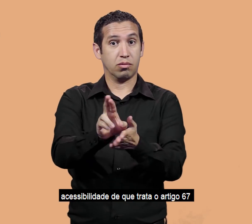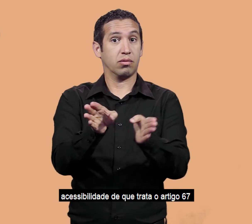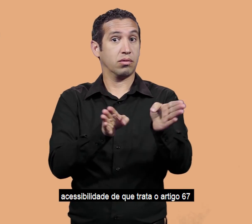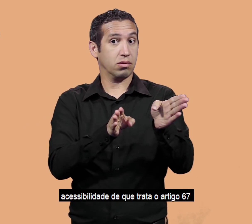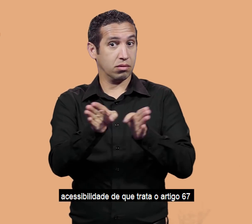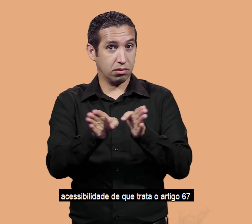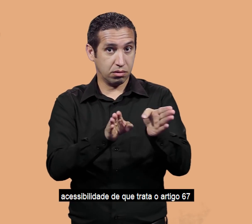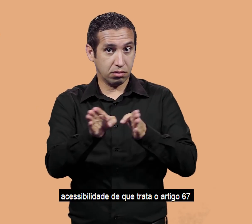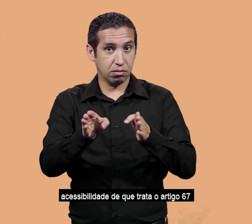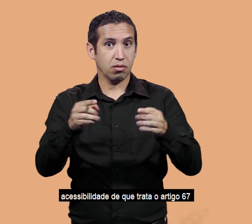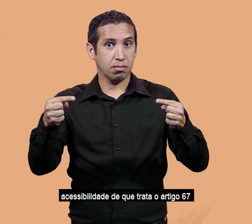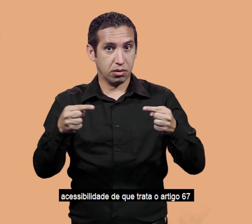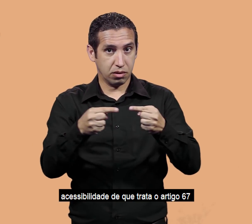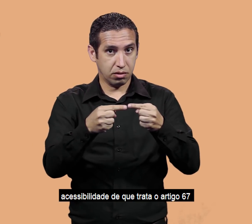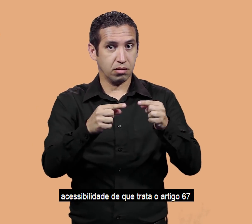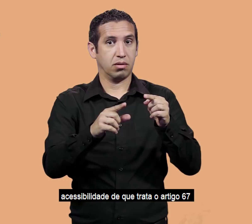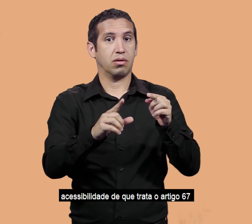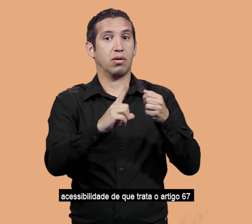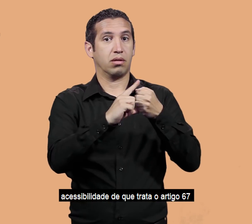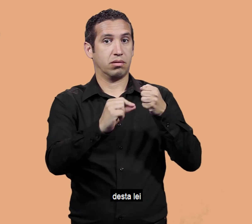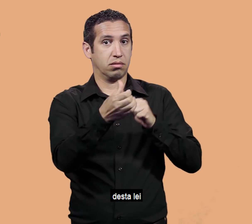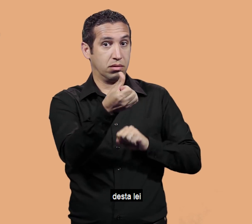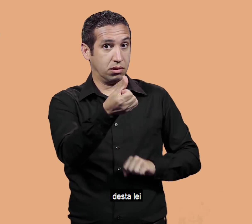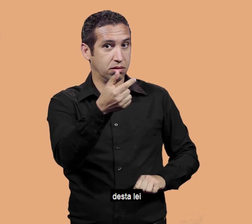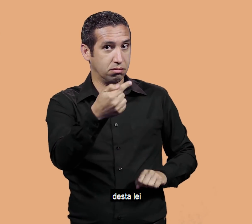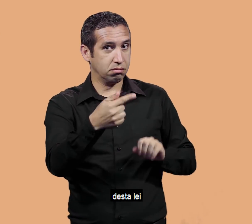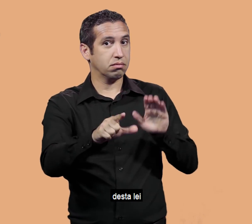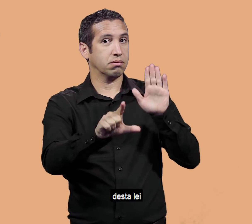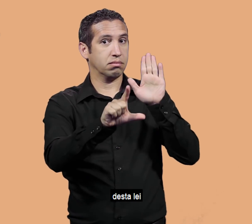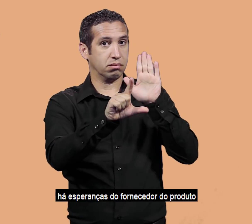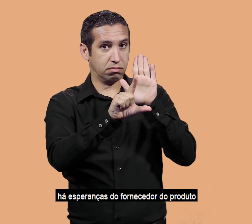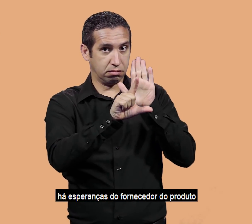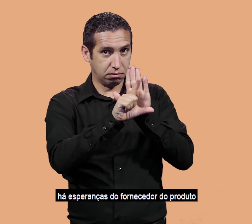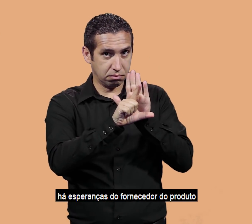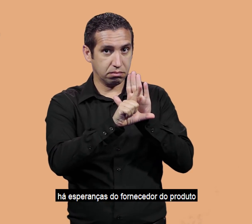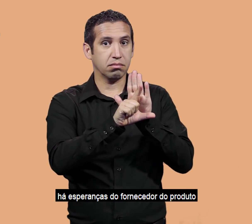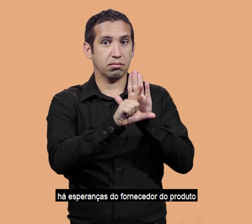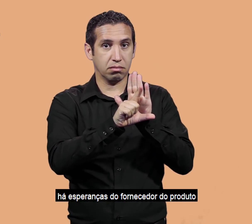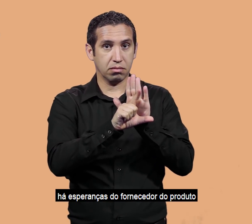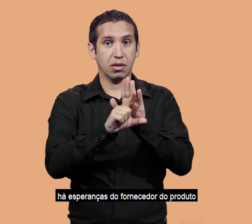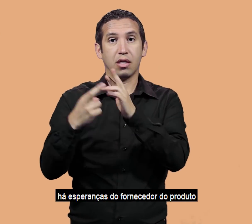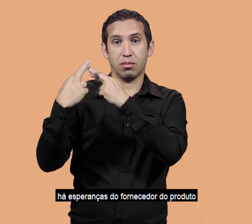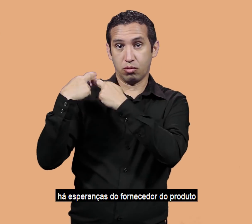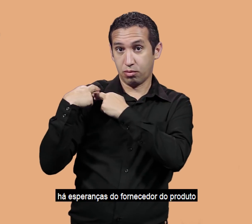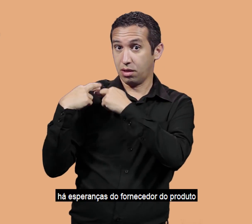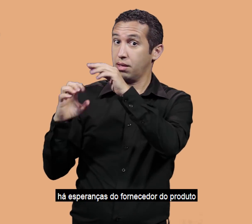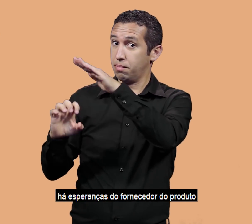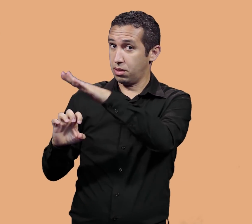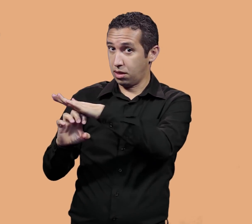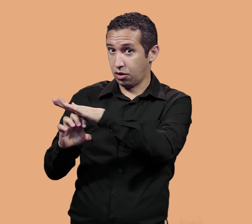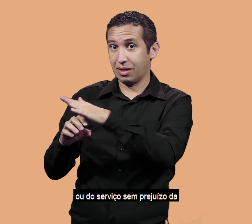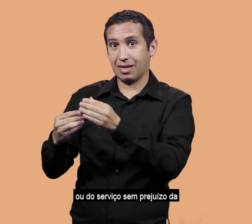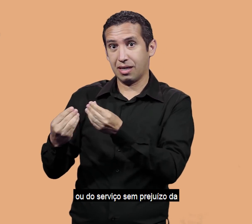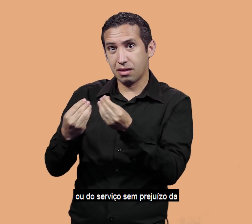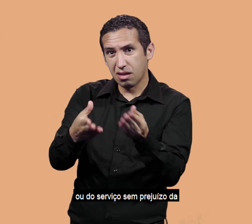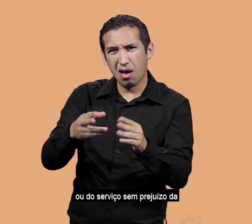trata o artigo 67 desta lei a extensa do fornecedor do produto ou do serviço sem prejuízo